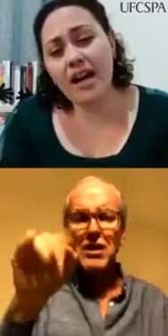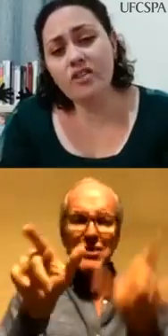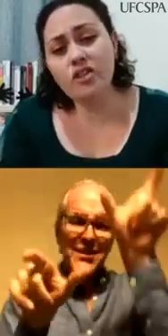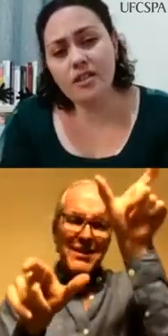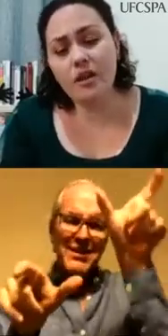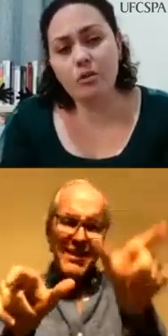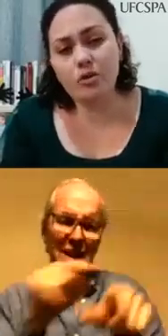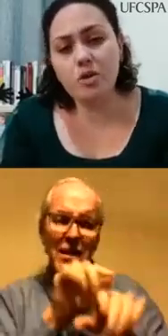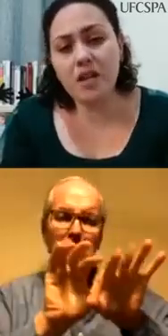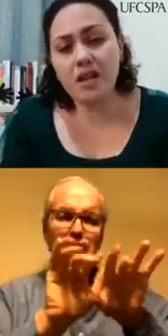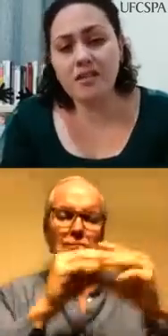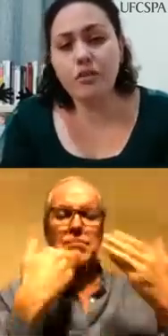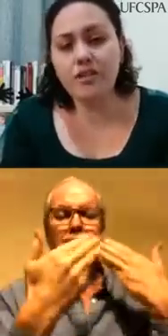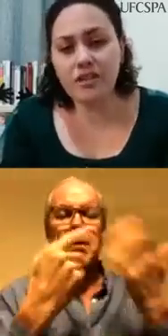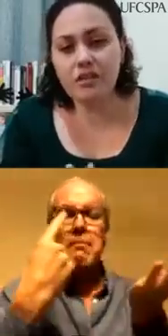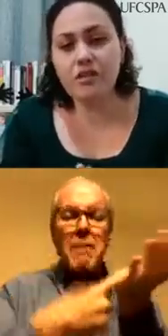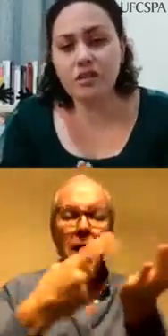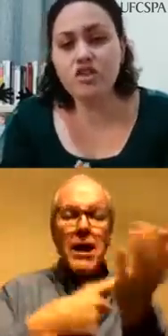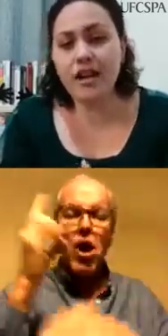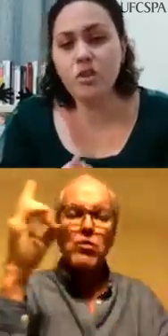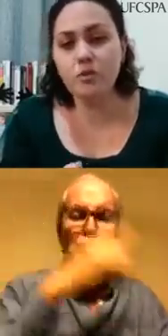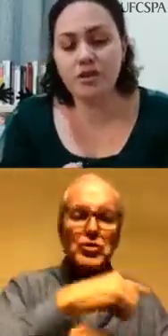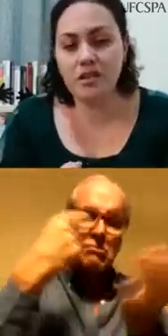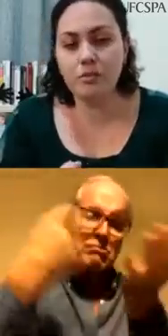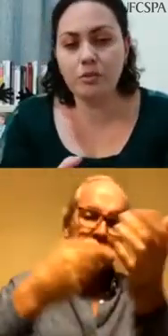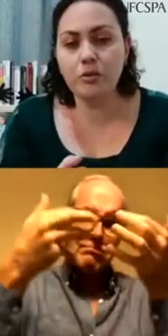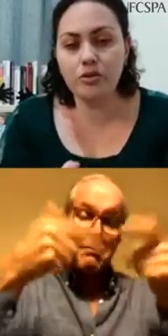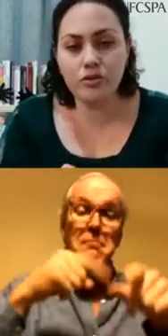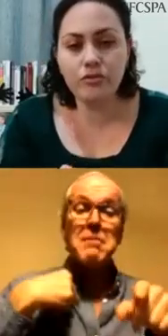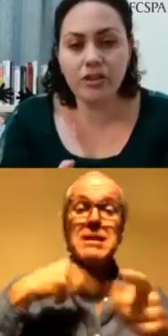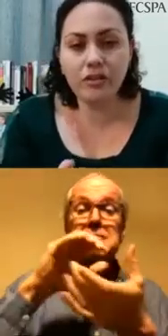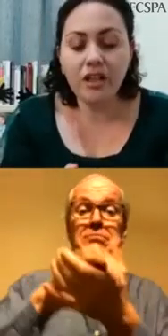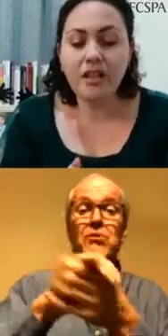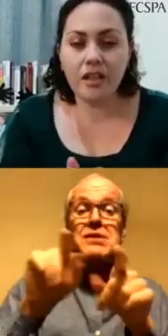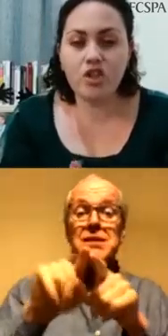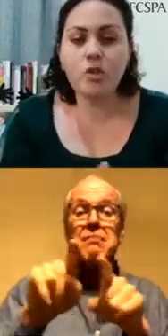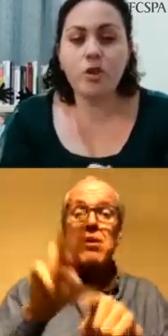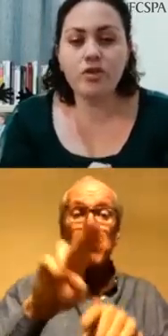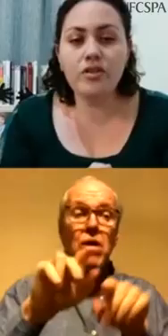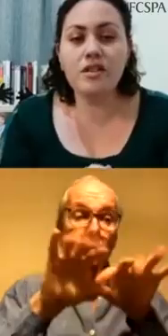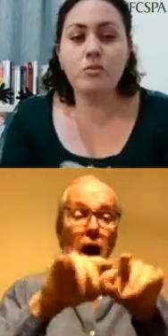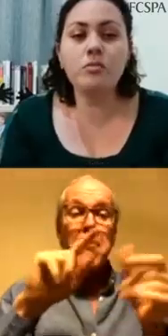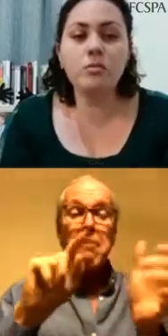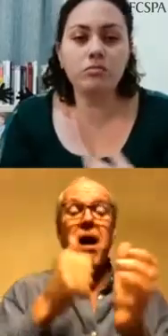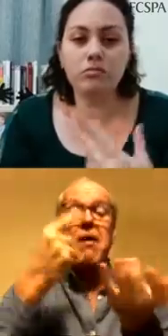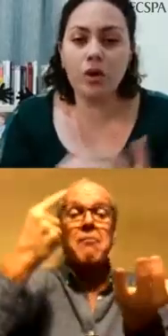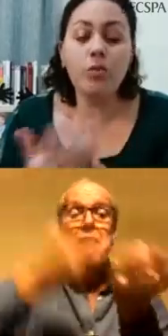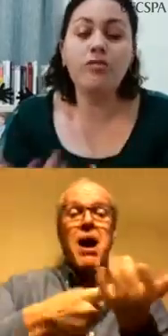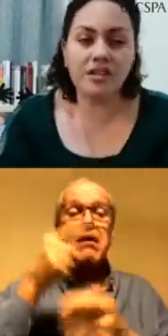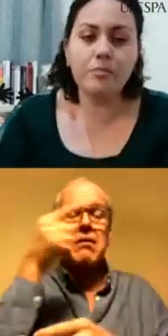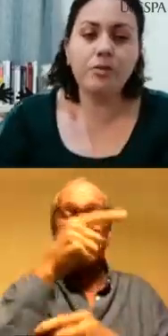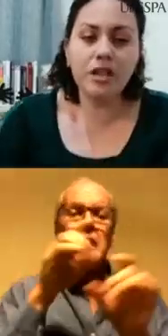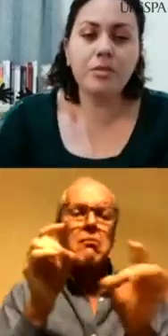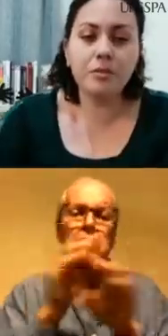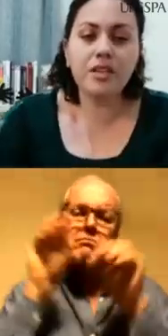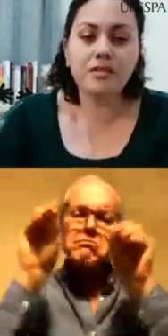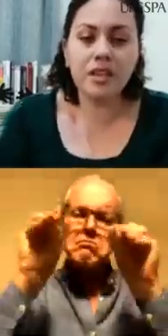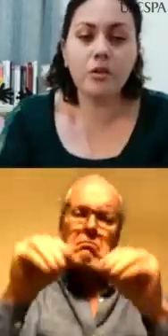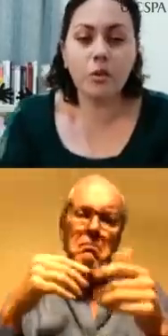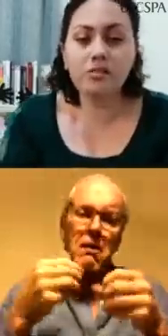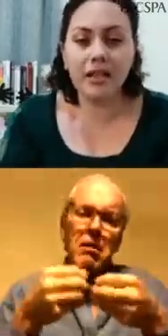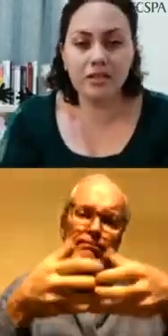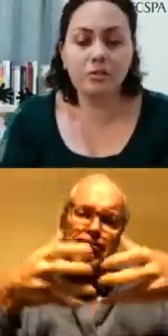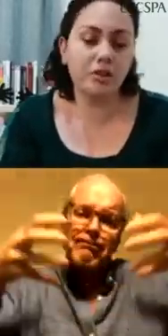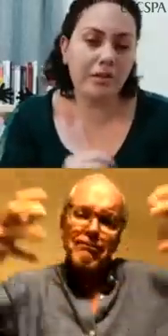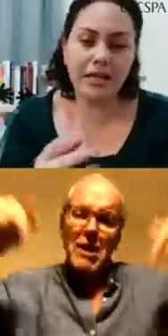uns chats, né? Alguns hospitais têm oferecido esse chat, por exemplo, do Moinho de Vento, que a gente pode fazer uma conversa por ali para poder entrar